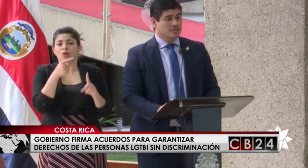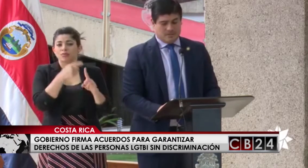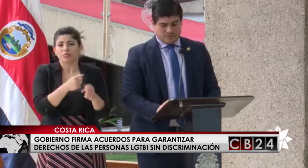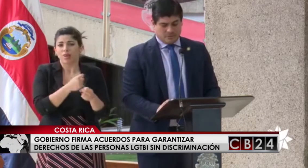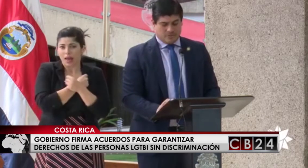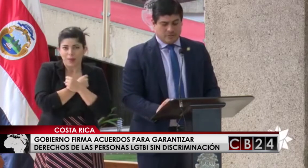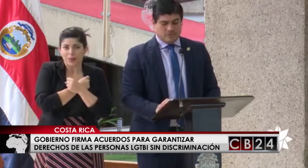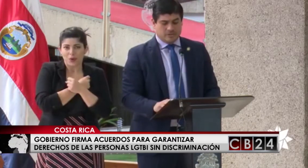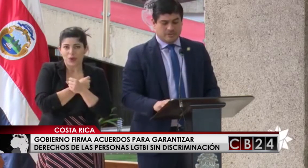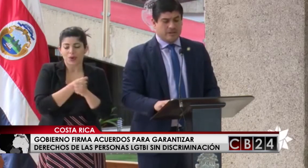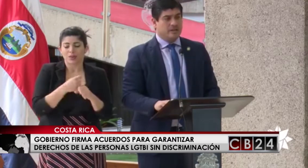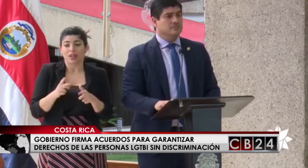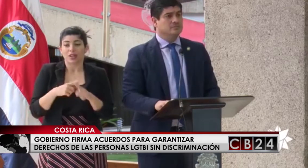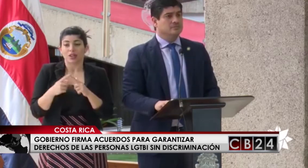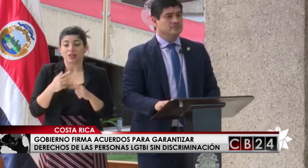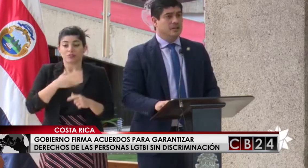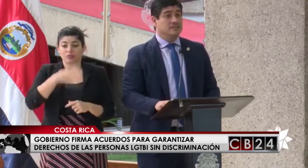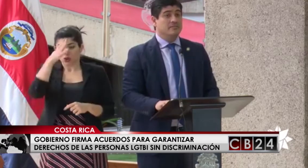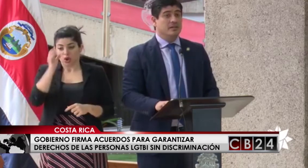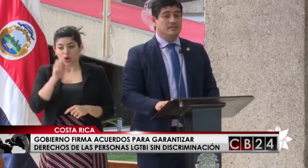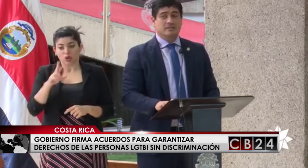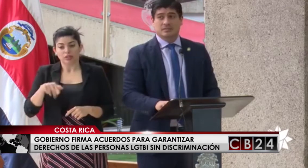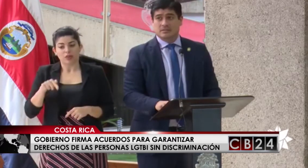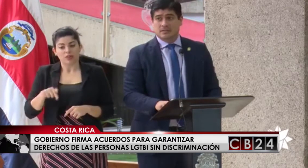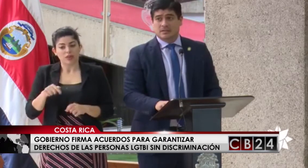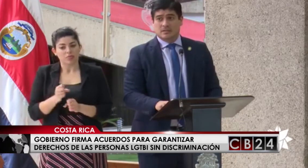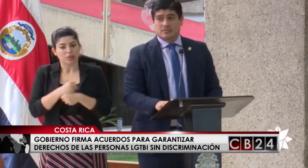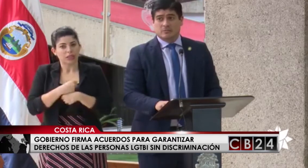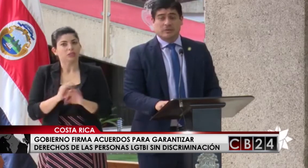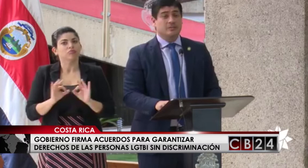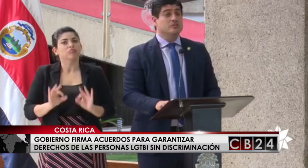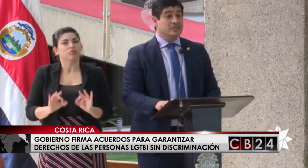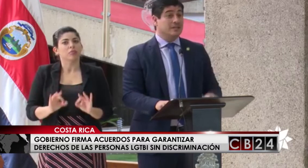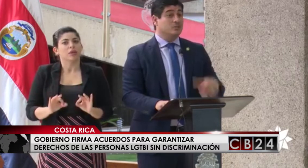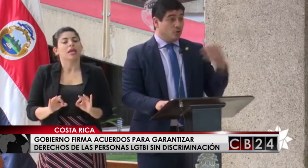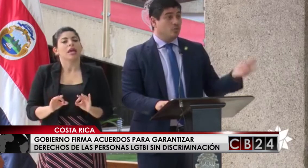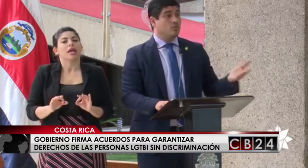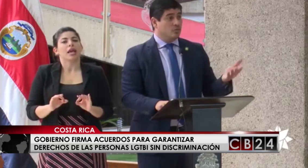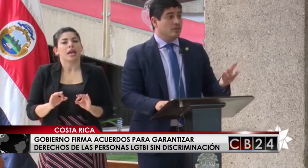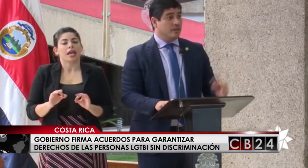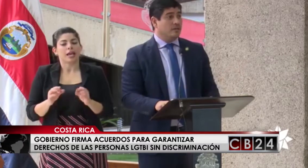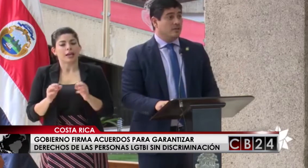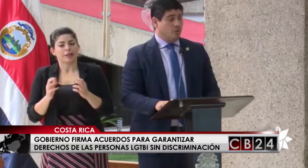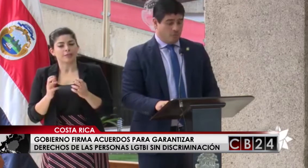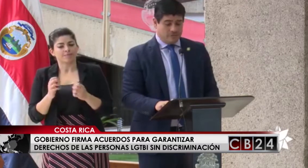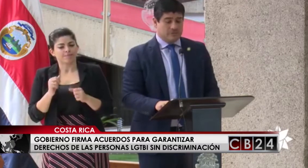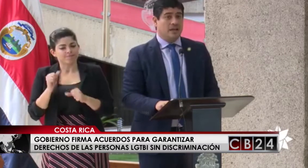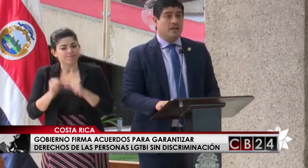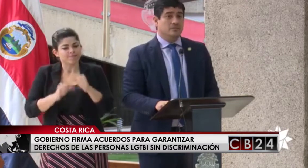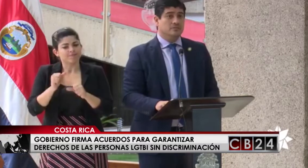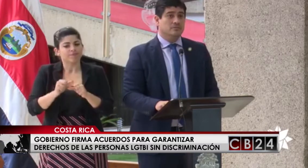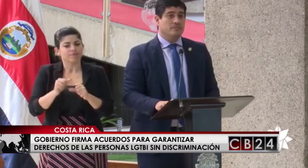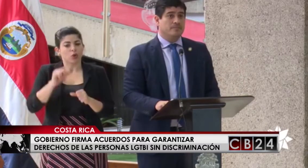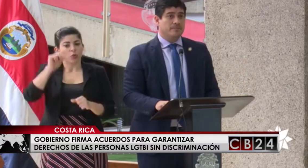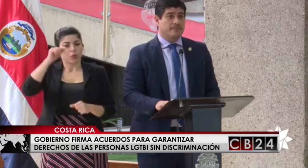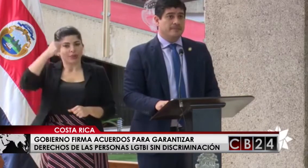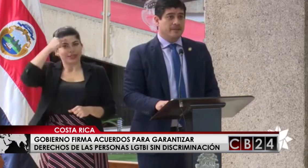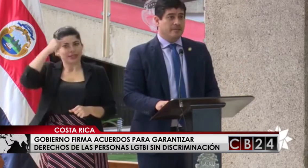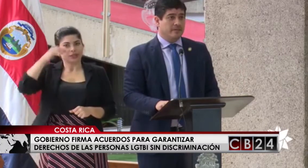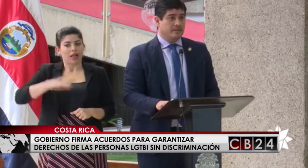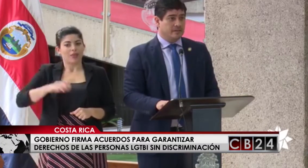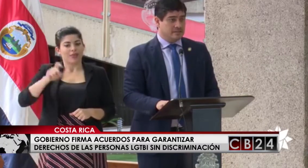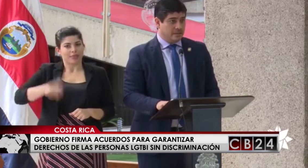yo creo que costa rica hace bien poniéndose a tono con lo que como estado